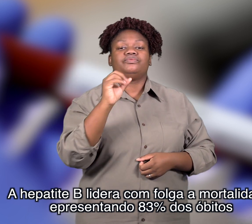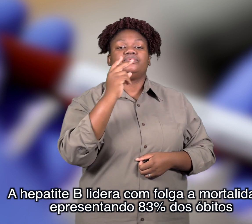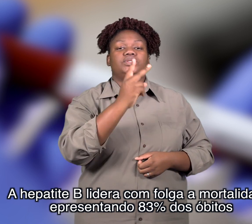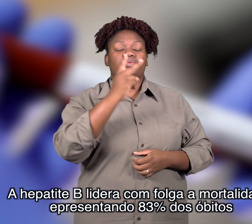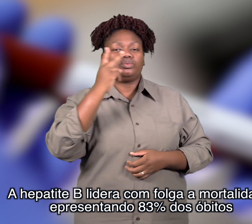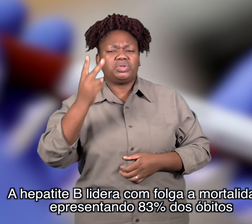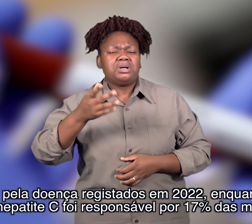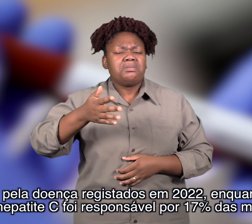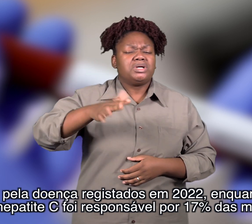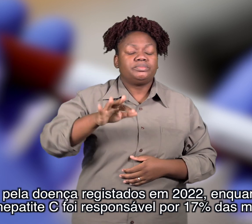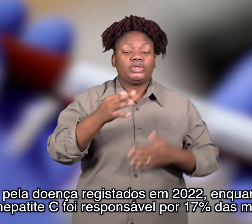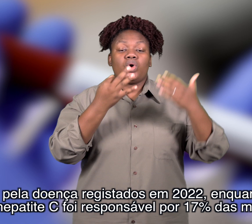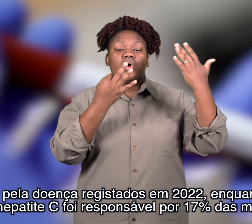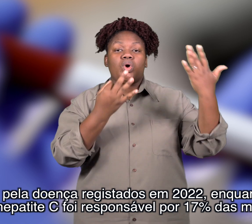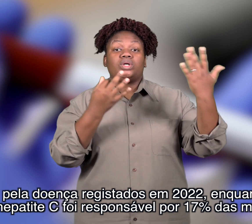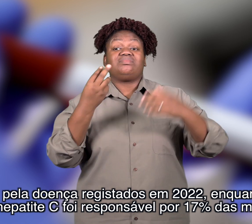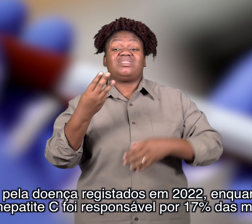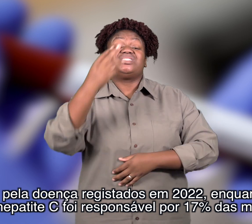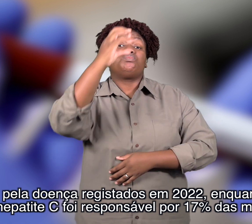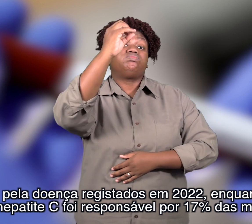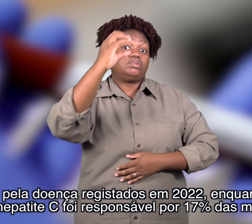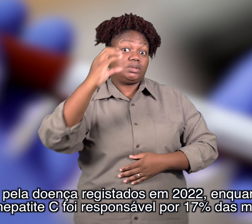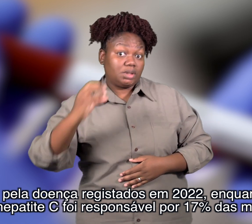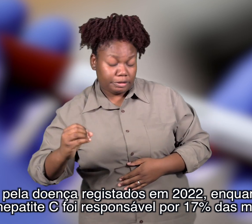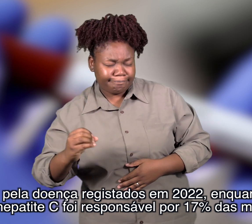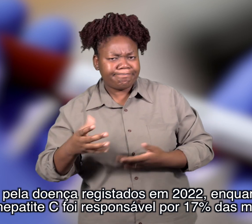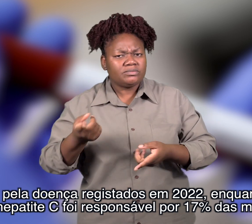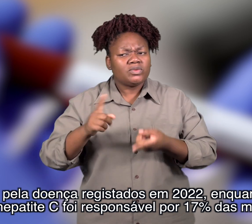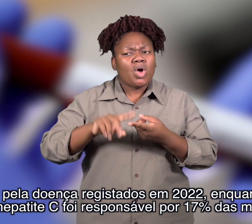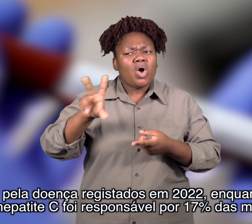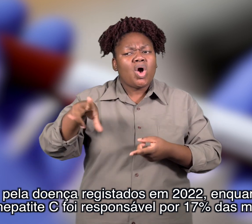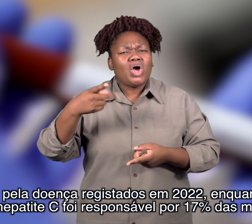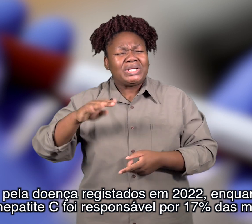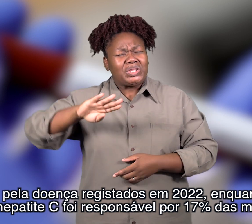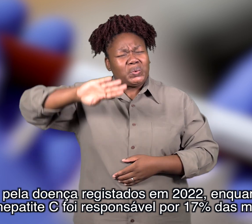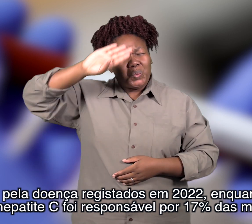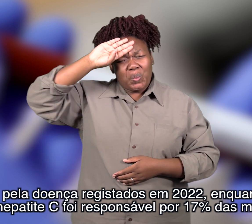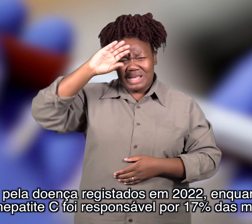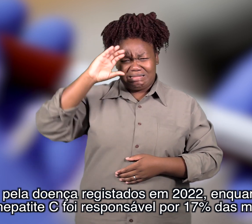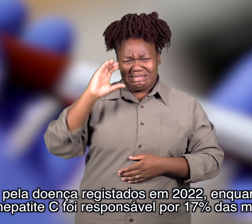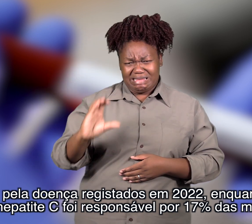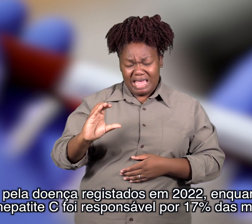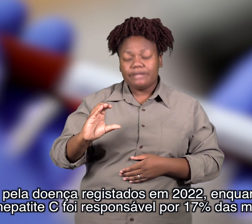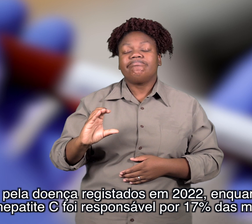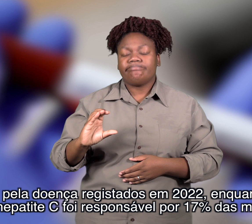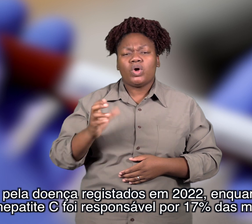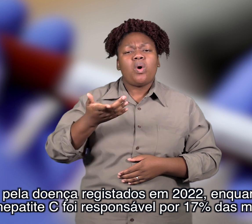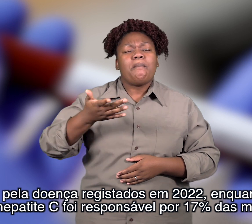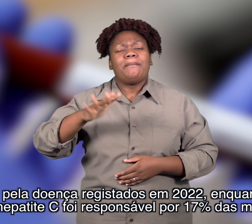óbitos pela doença registados em 2022, enquanto a hepatite C foi responsável por 17% das mortes.